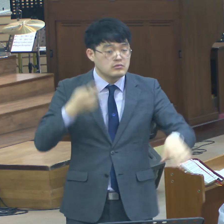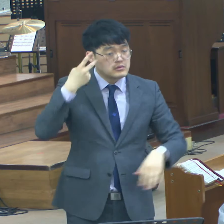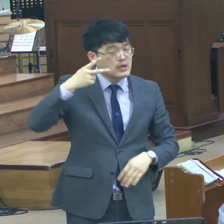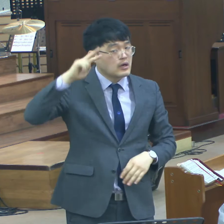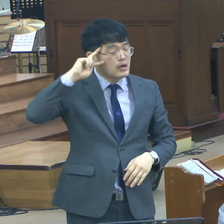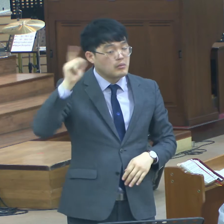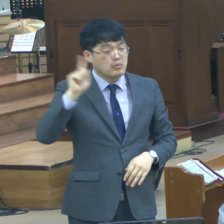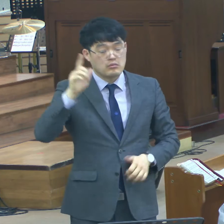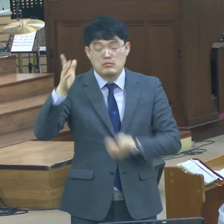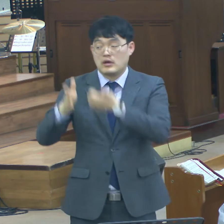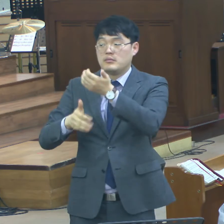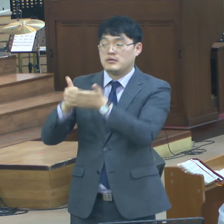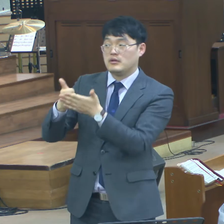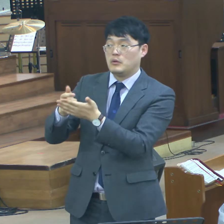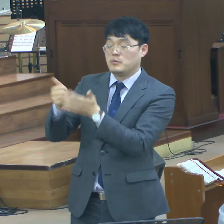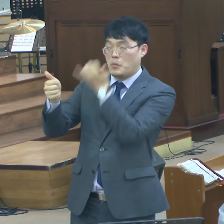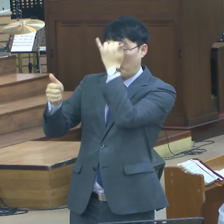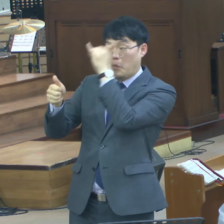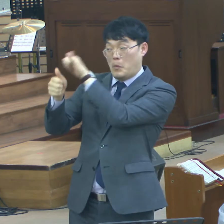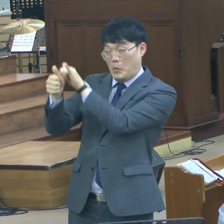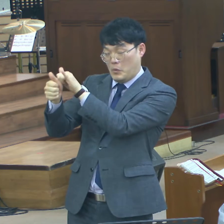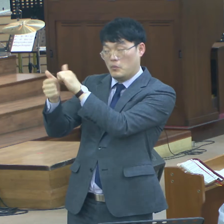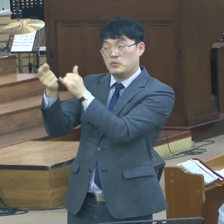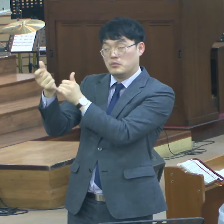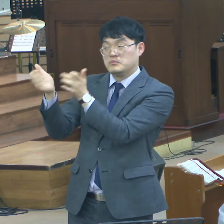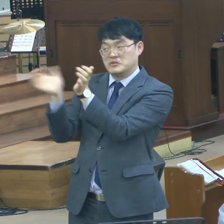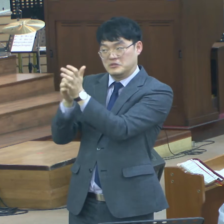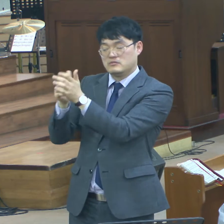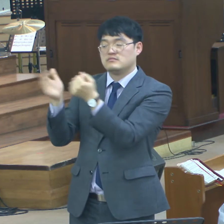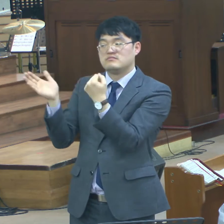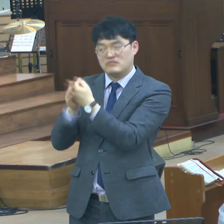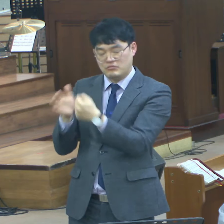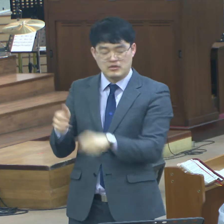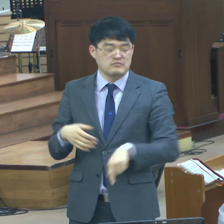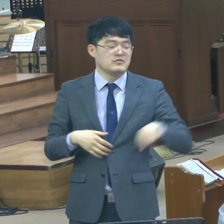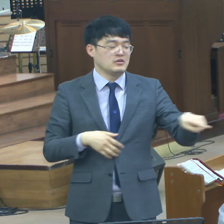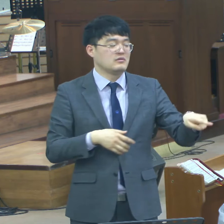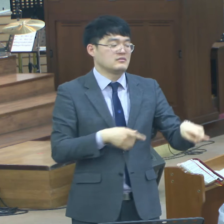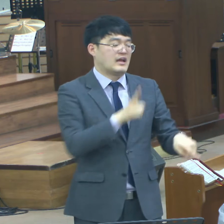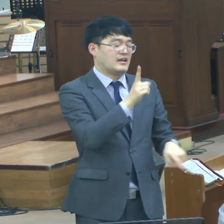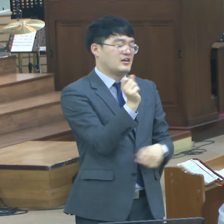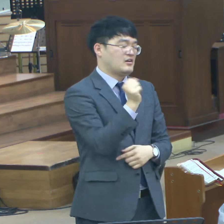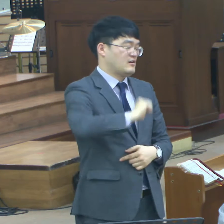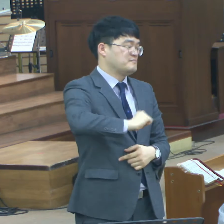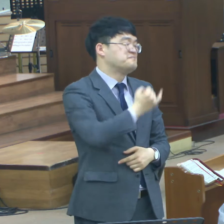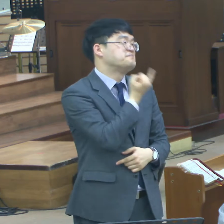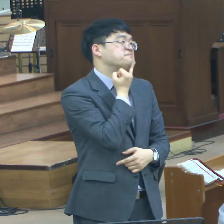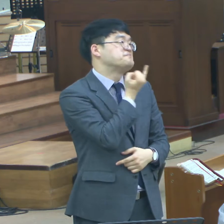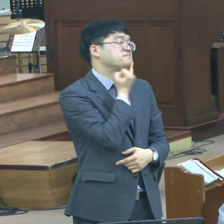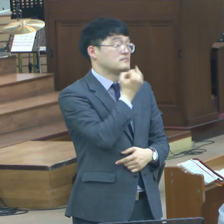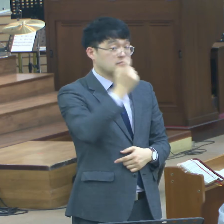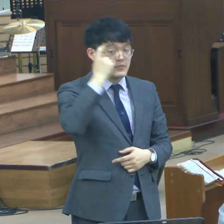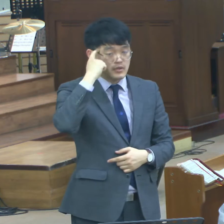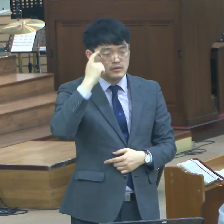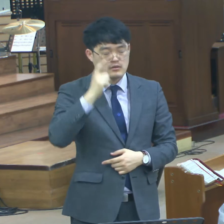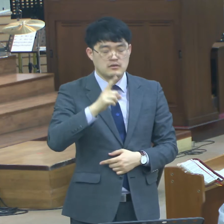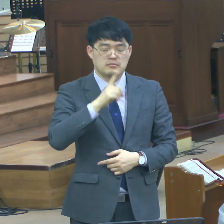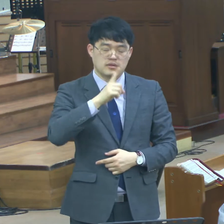웬만큼 중간 정도 아니면 안 지켜도 되는 것이 한두 개는 괜찮지 않을까. 천만의 말씀.